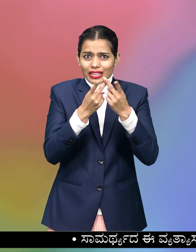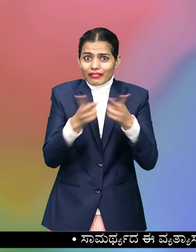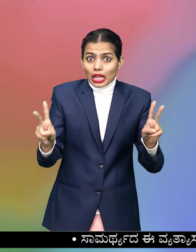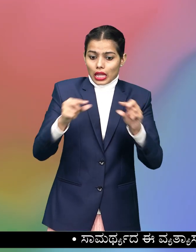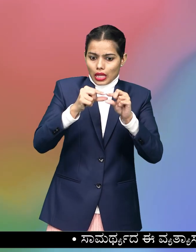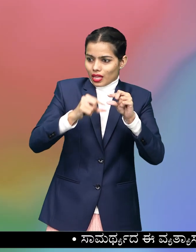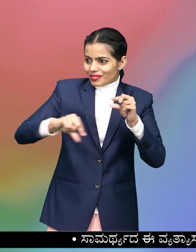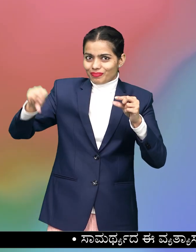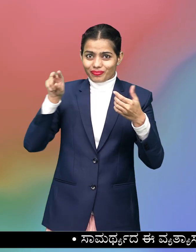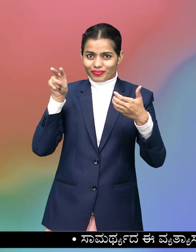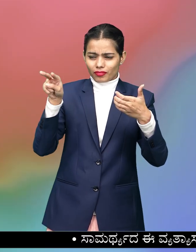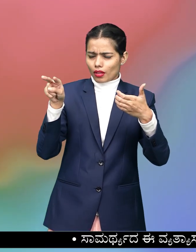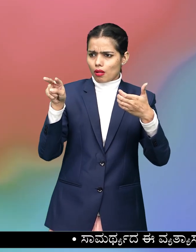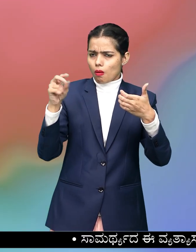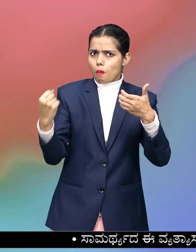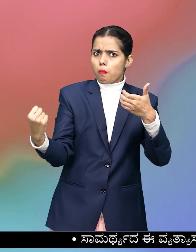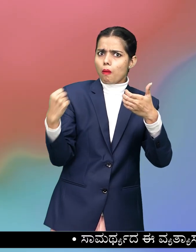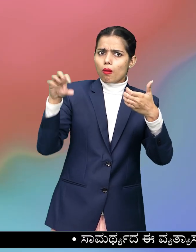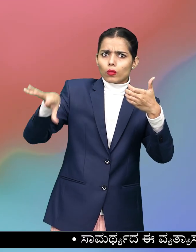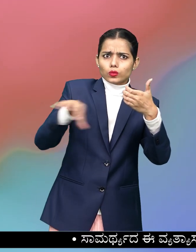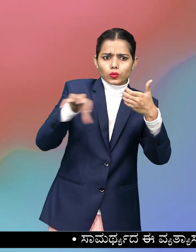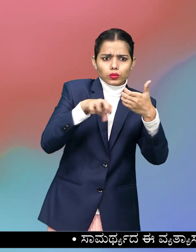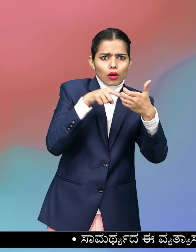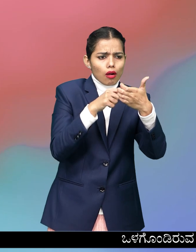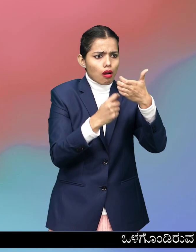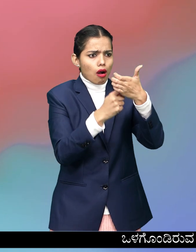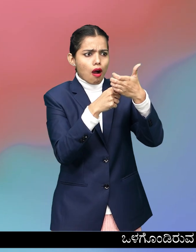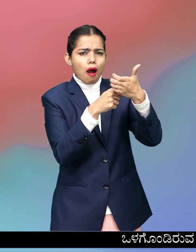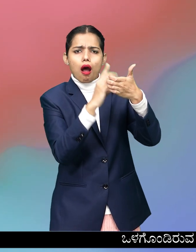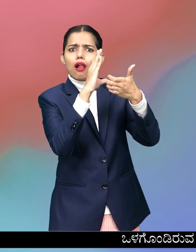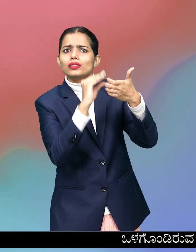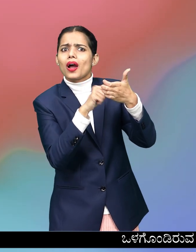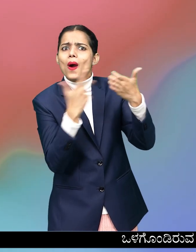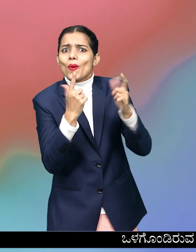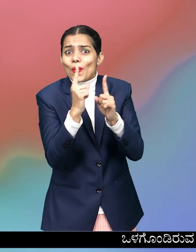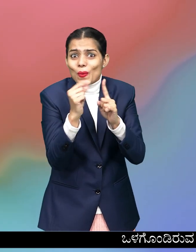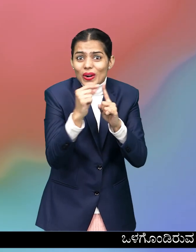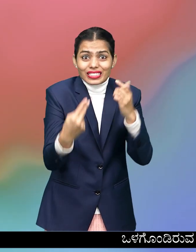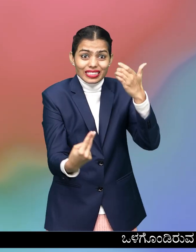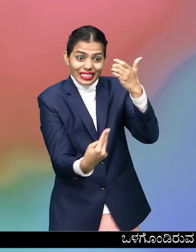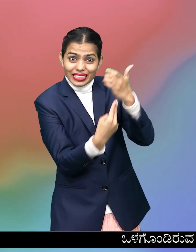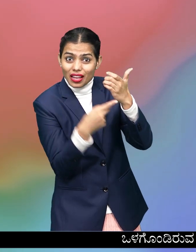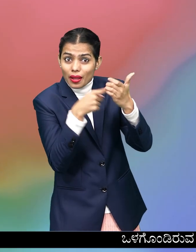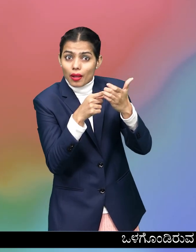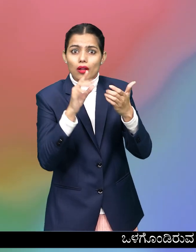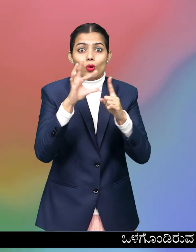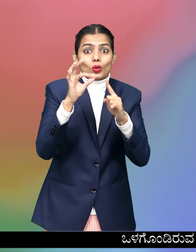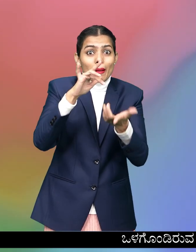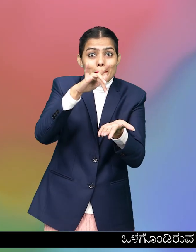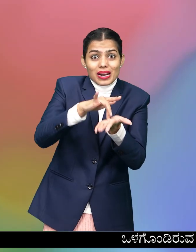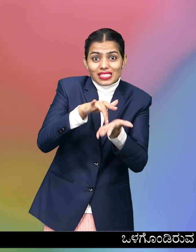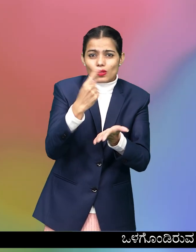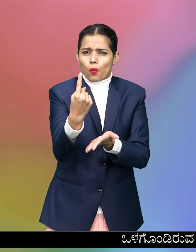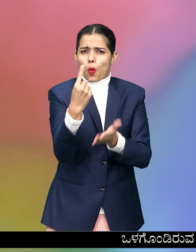ಸಾಮರ್ಥ್ಯದ ಈ ವ್ಯತ್ಯಾಸವು ಒಂದು ಅಥವಾ ಹೆಚ್ಚಿನ ವಿದ್ಯುತ್ ಕೋಶಕಗಳು ಒಳಗೊಂಡಿರುವ ಬ್ಯಾಟರಿಯಿಂದ ಉತ್ಪತ್ತಿಯಾಗಿರಬಹುದು.